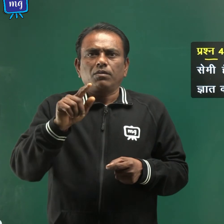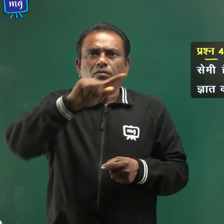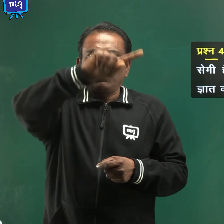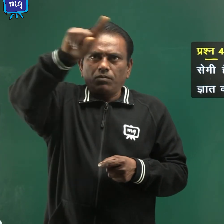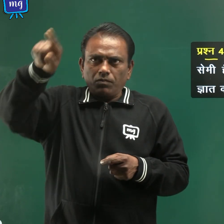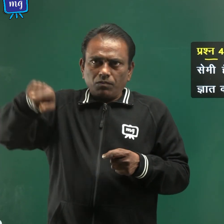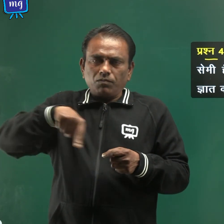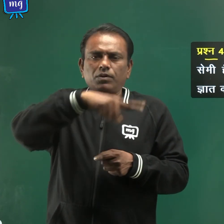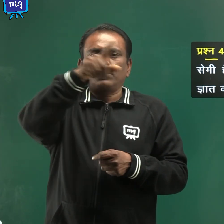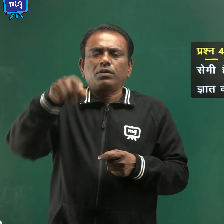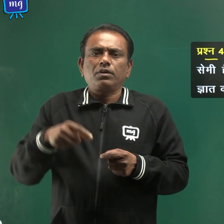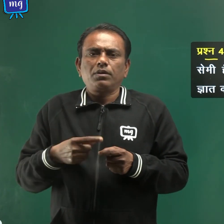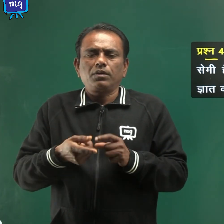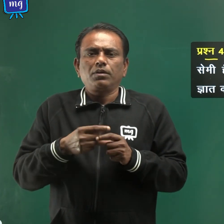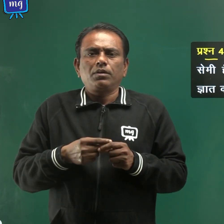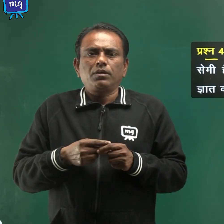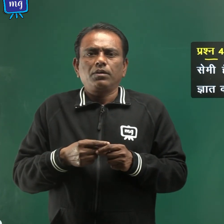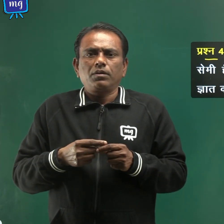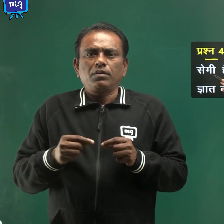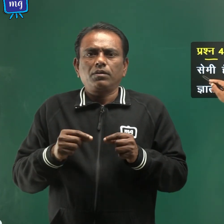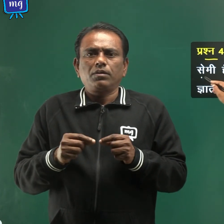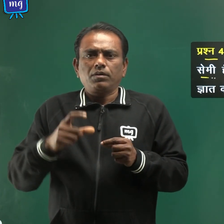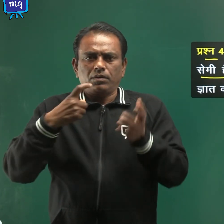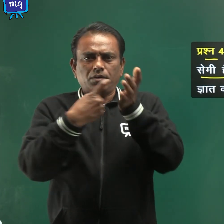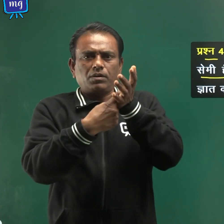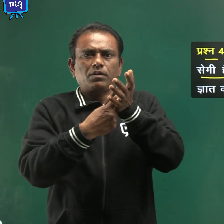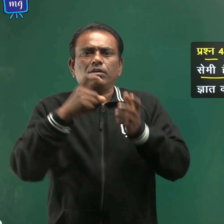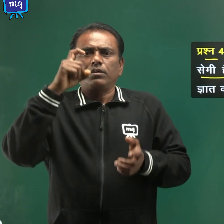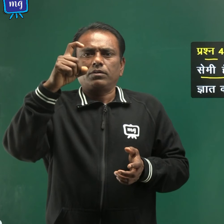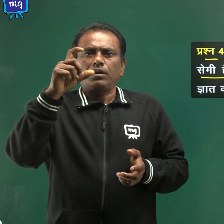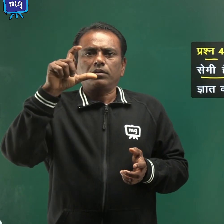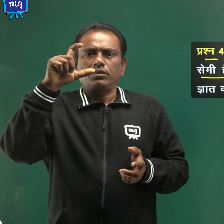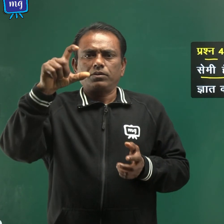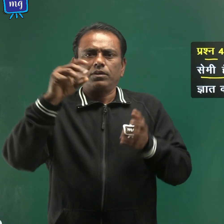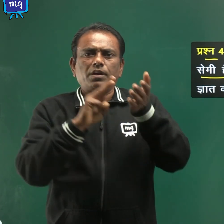थी कि स्त्रियां सही है